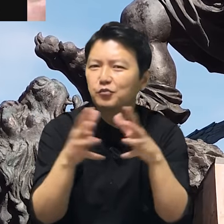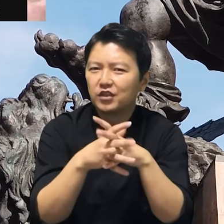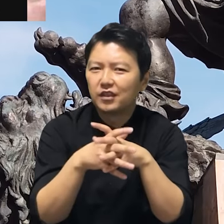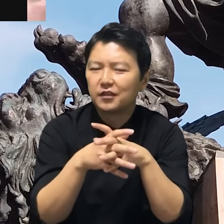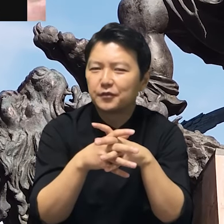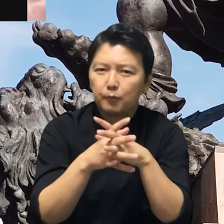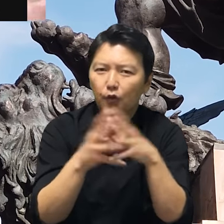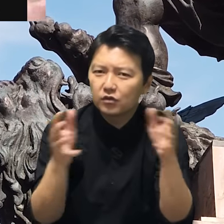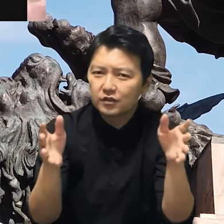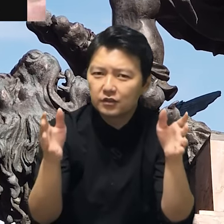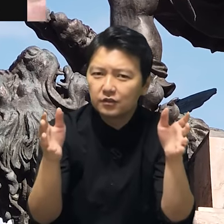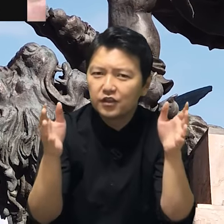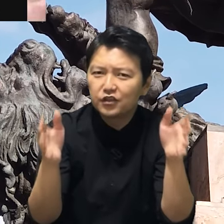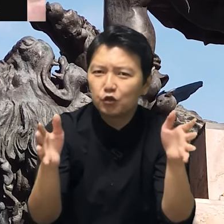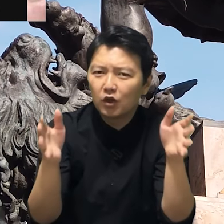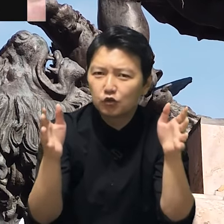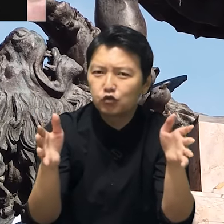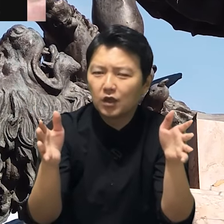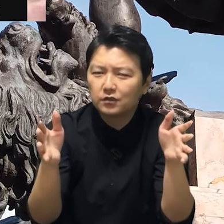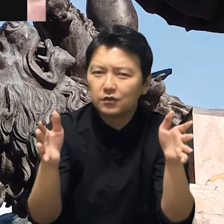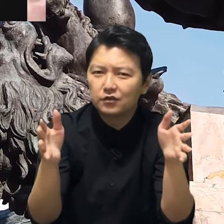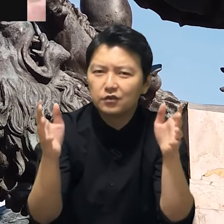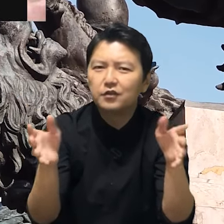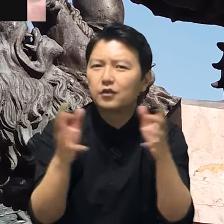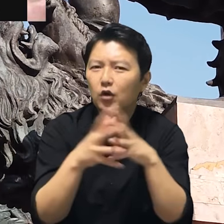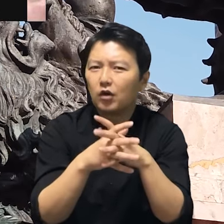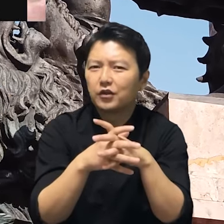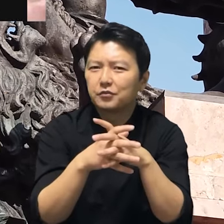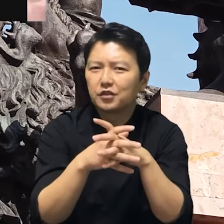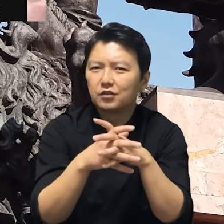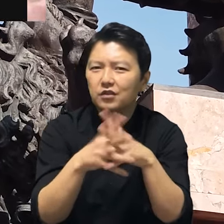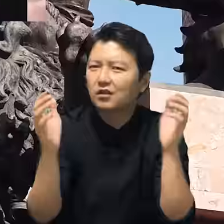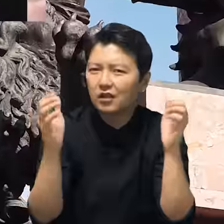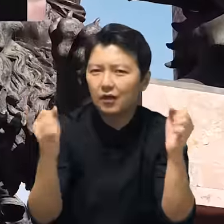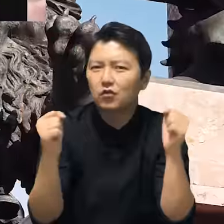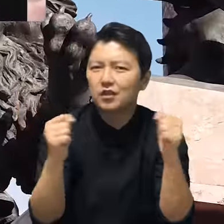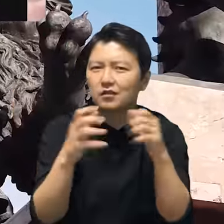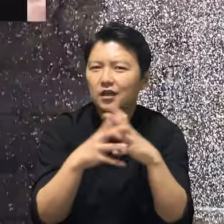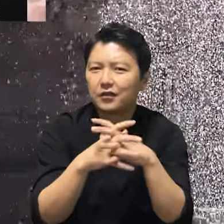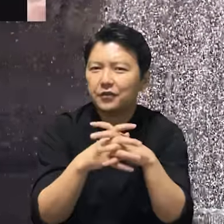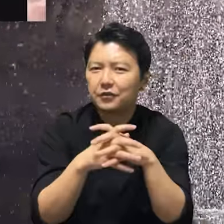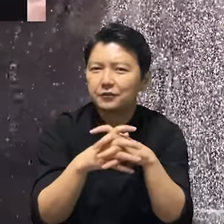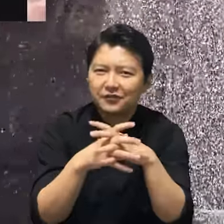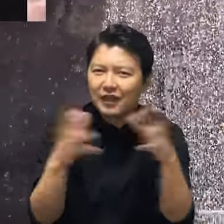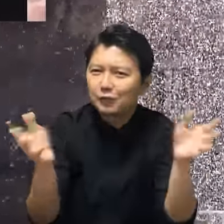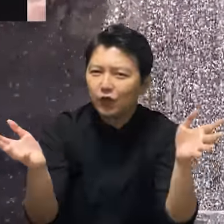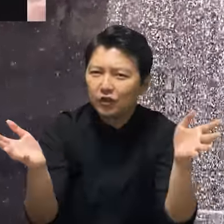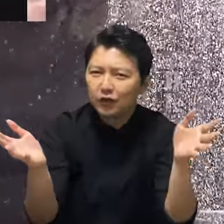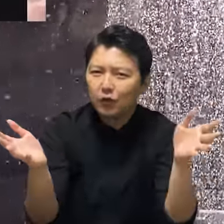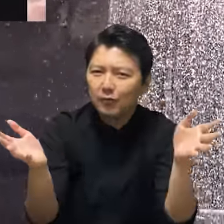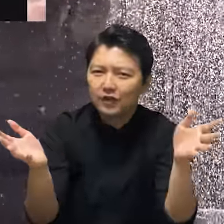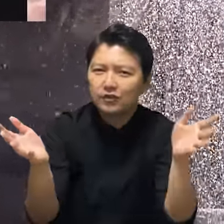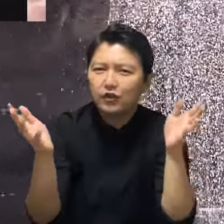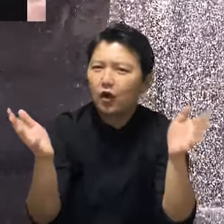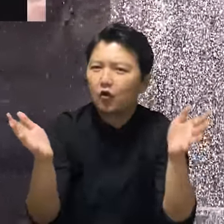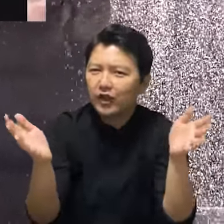드뭅니다. 보스의 그 기질과 수완은 능력과 관계없이 그냥 타고난 것 같네요. 짱보린이 왼팔은